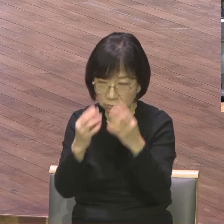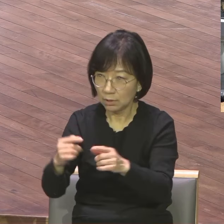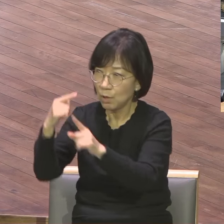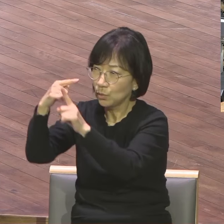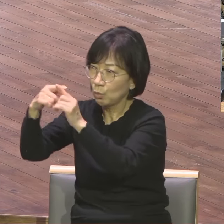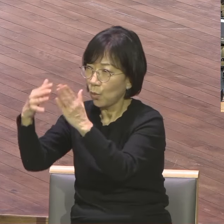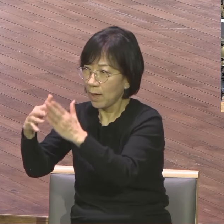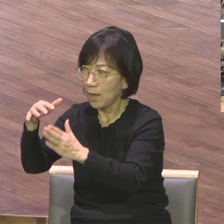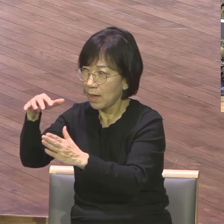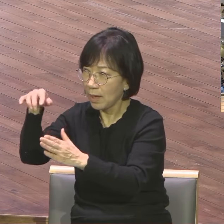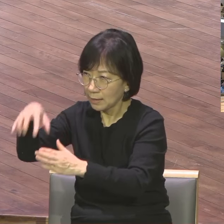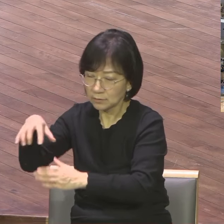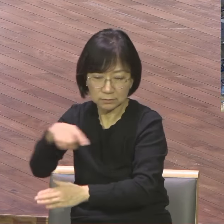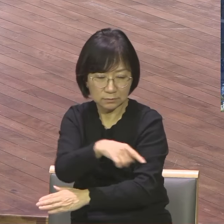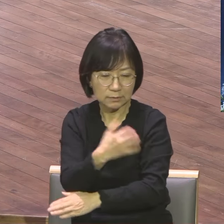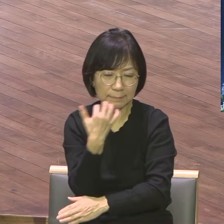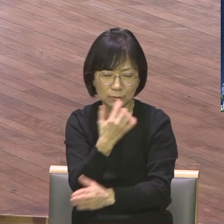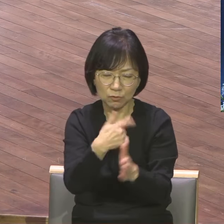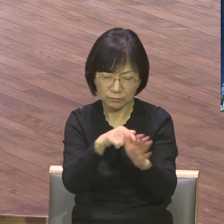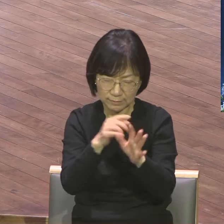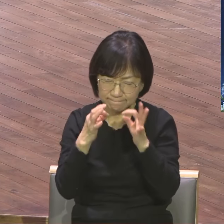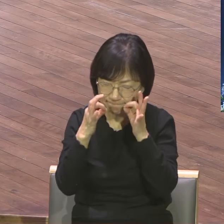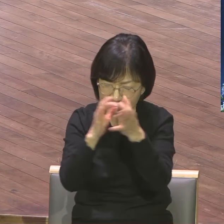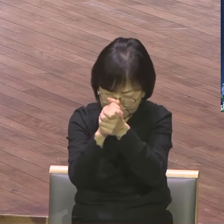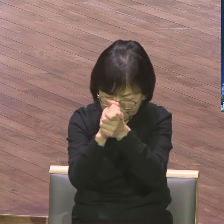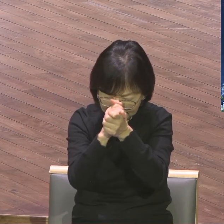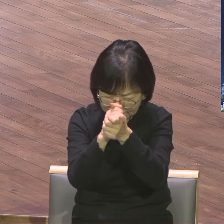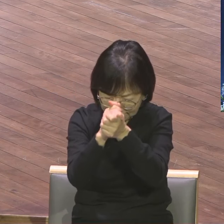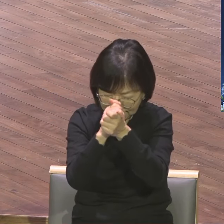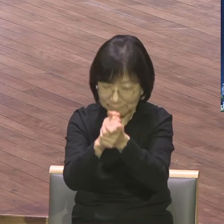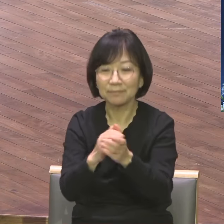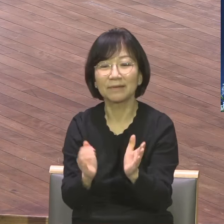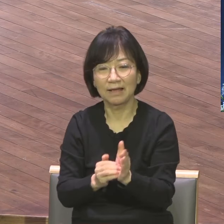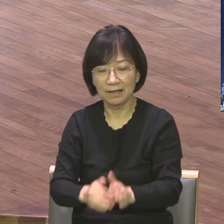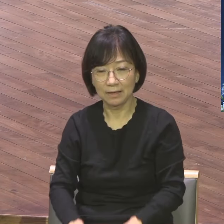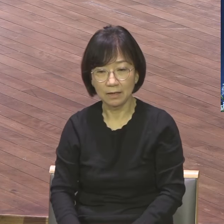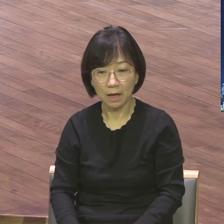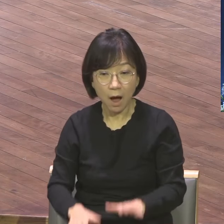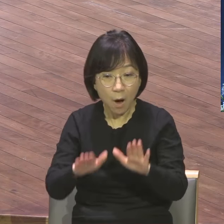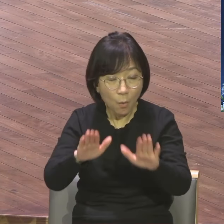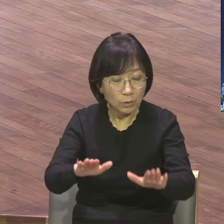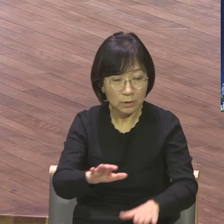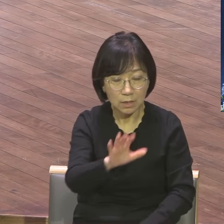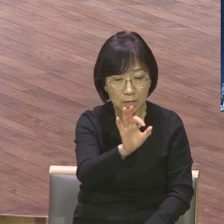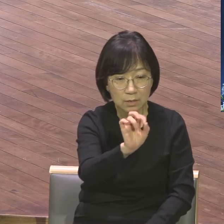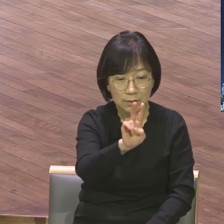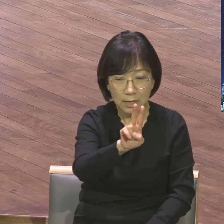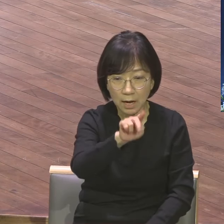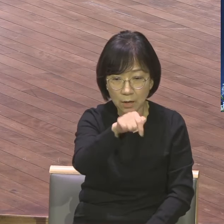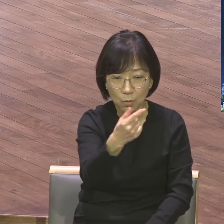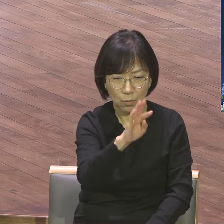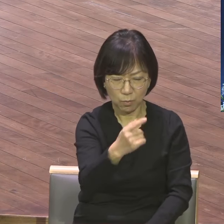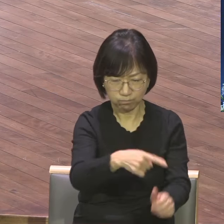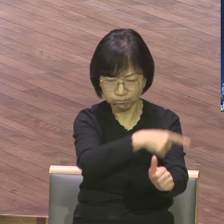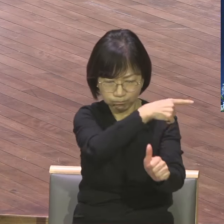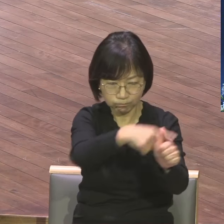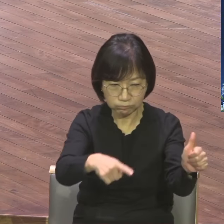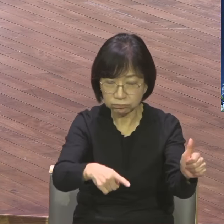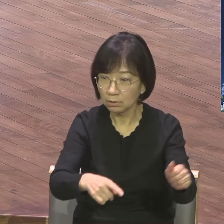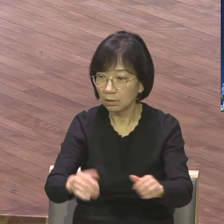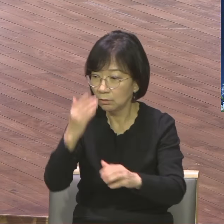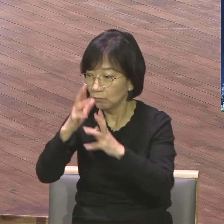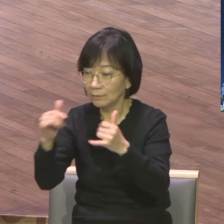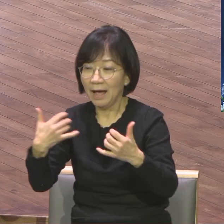기도하더라. 헤롯은 야고보 사도를 참수에게 처한 것을 유대인들이 기뻐하는 것을 확인한 후 내친 김에